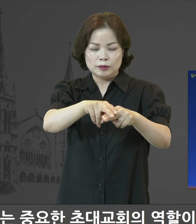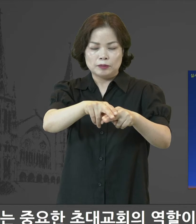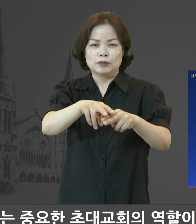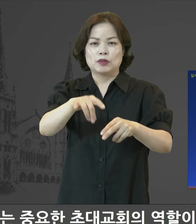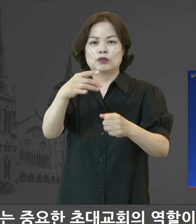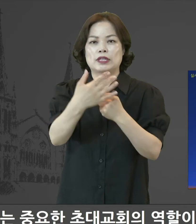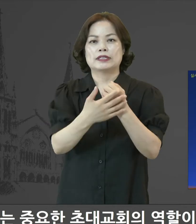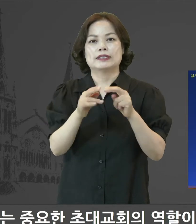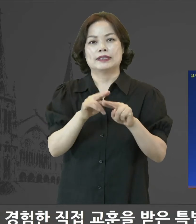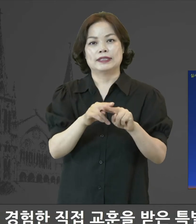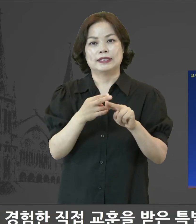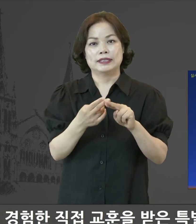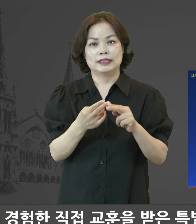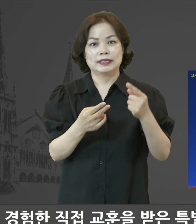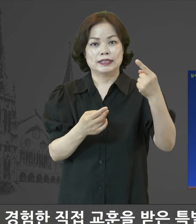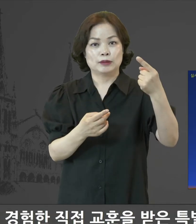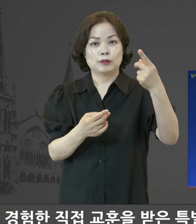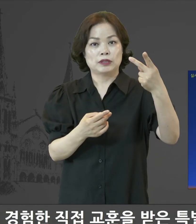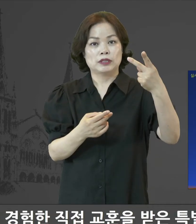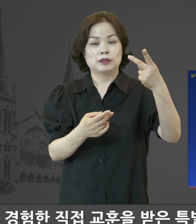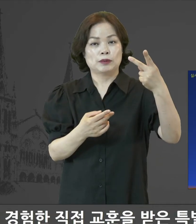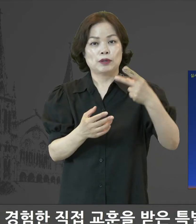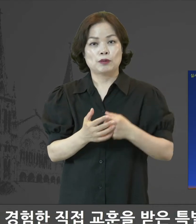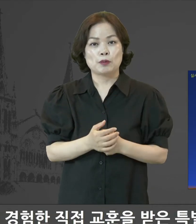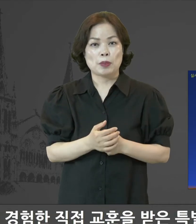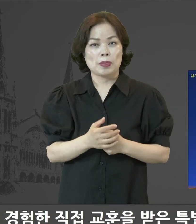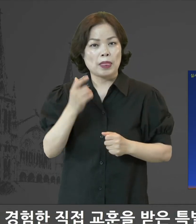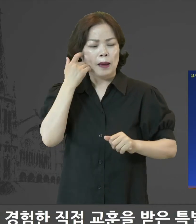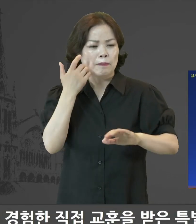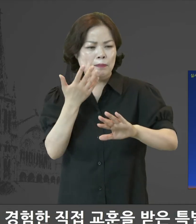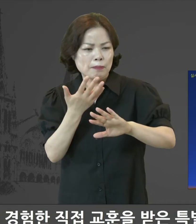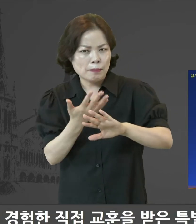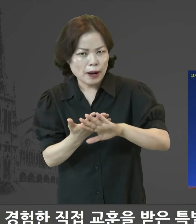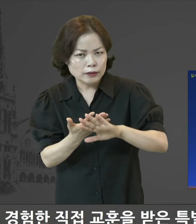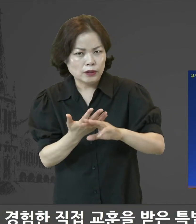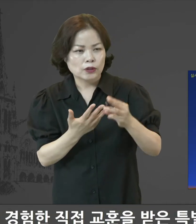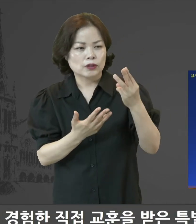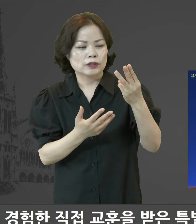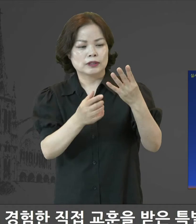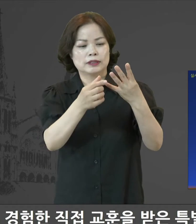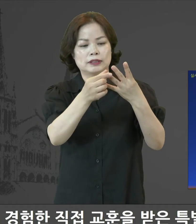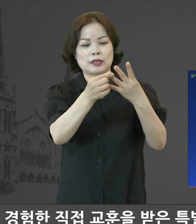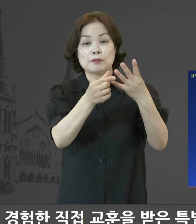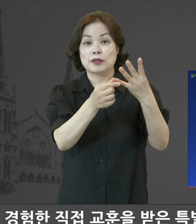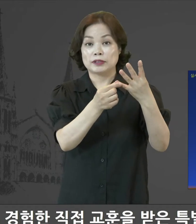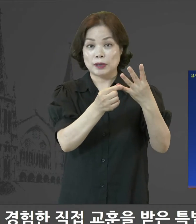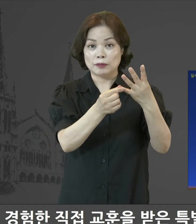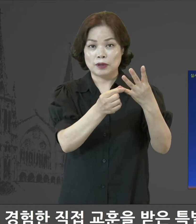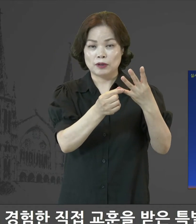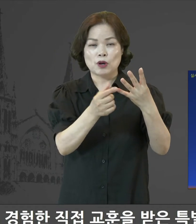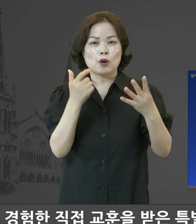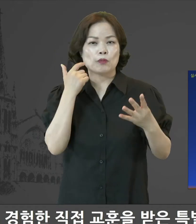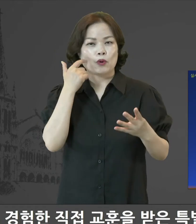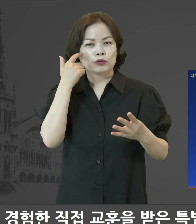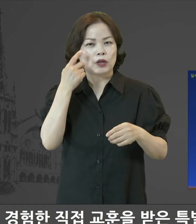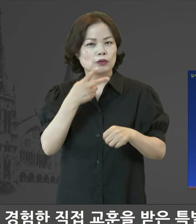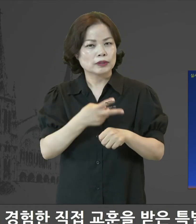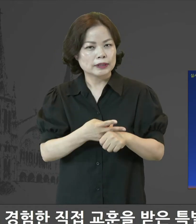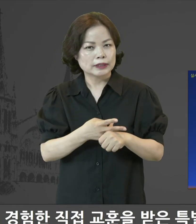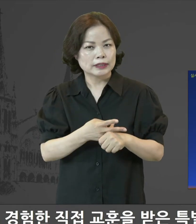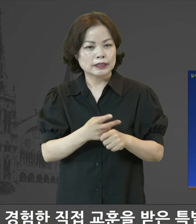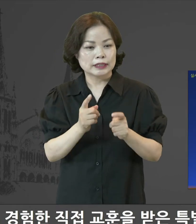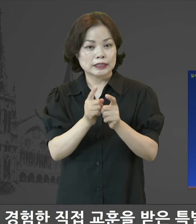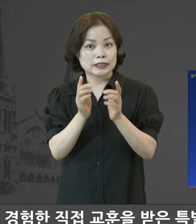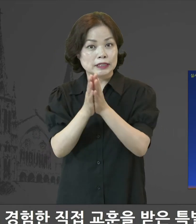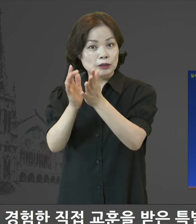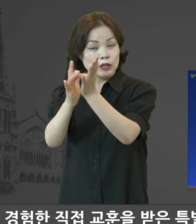보시면 되겠습니다. 1번, 2번이죠. 반대로 3번, 4번 복음 전하는 자, 목사와 교사, 여기는 직접